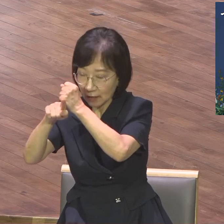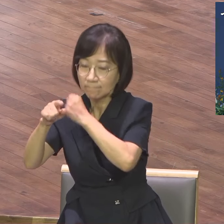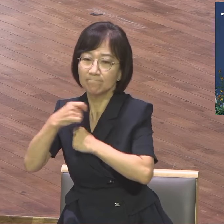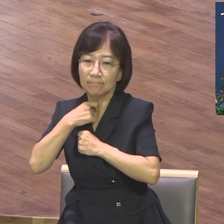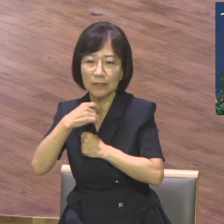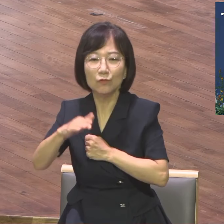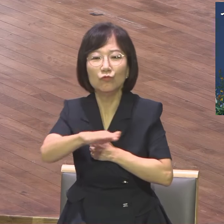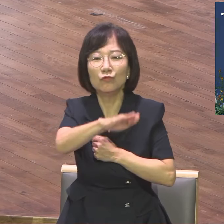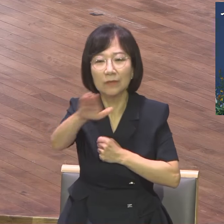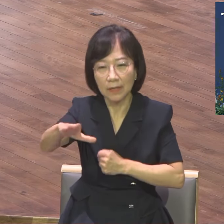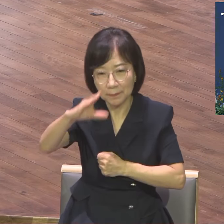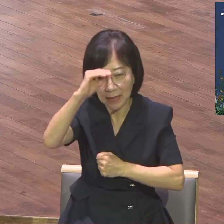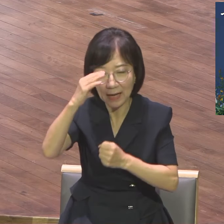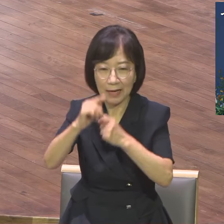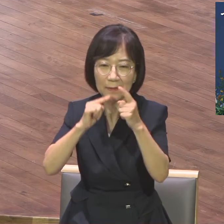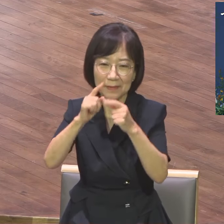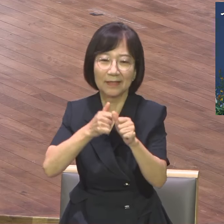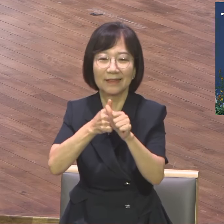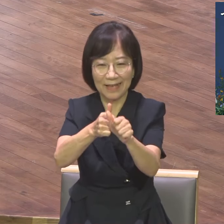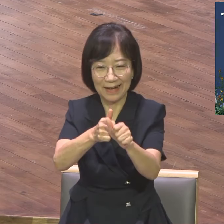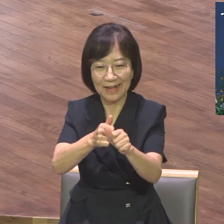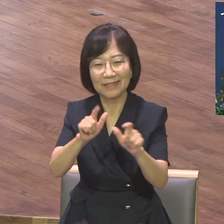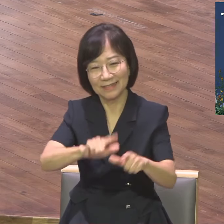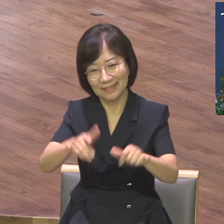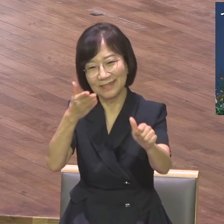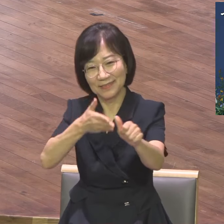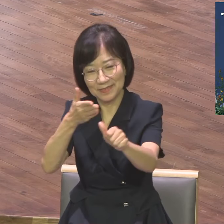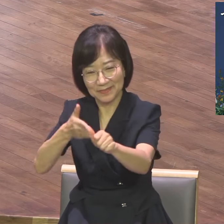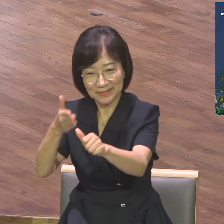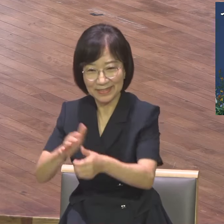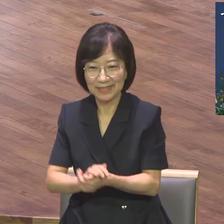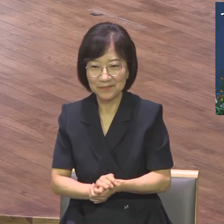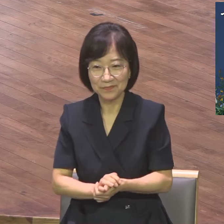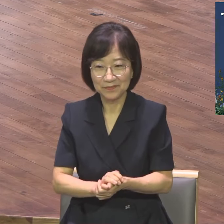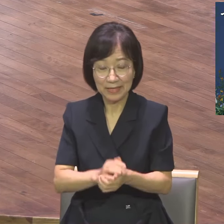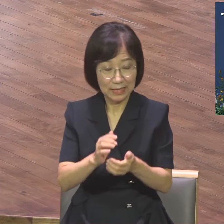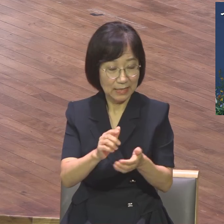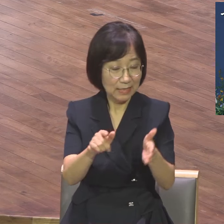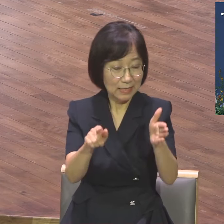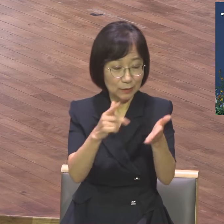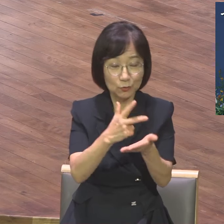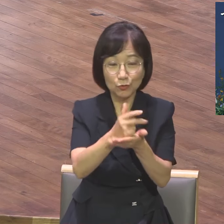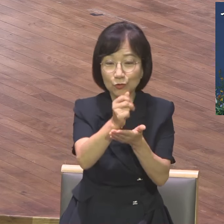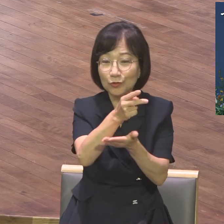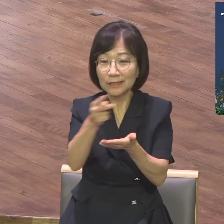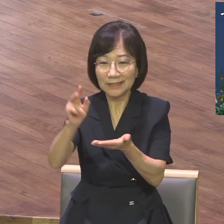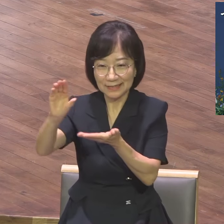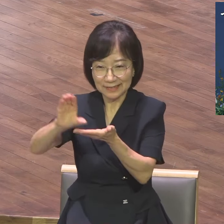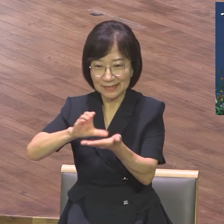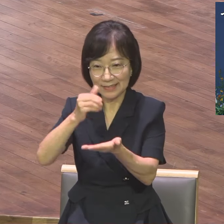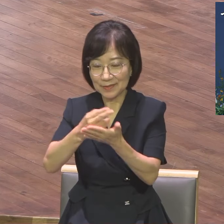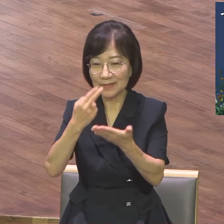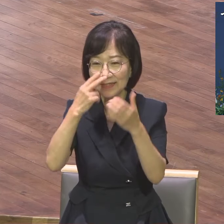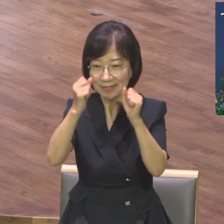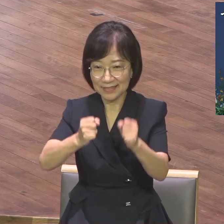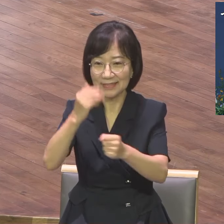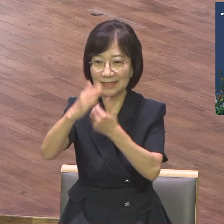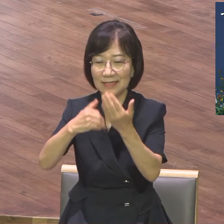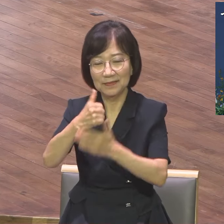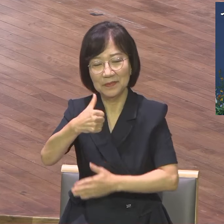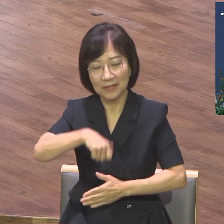따라 사는 성도 되길 바랍니다. 신앙 고백합니다. 주는 그리스도시요 살아계신